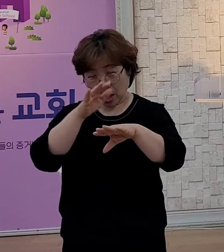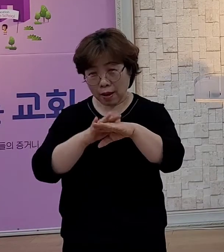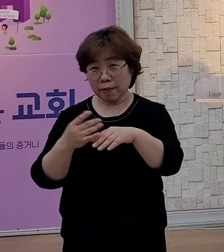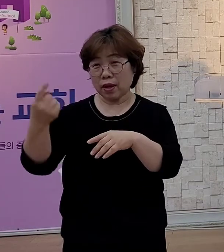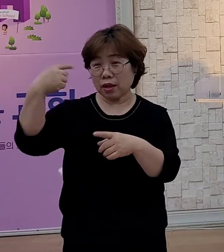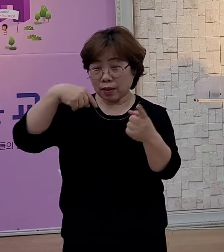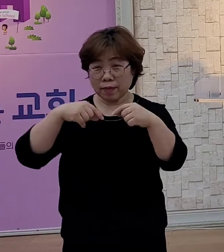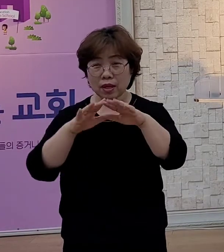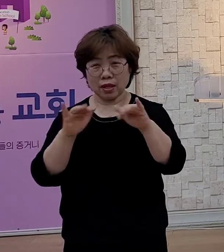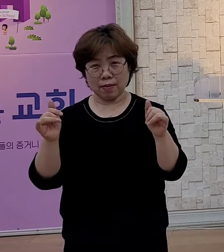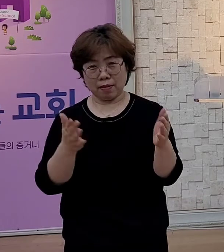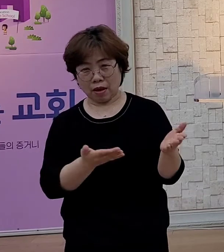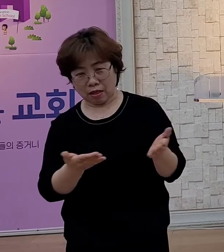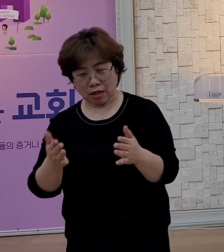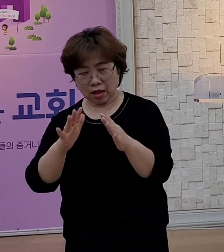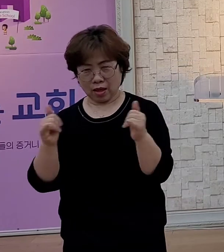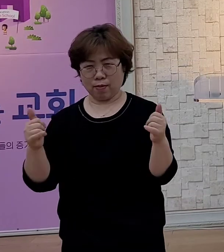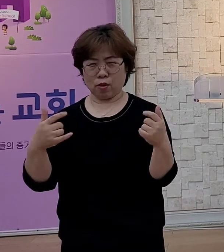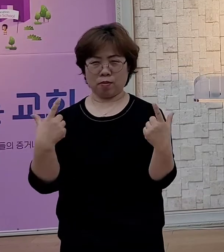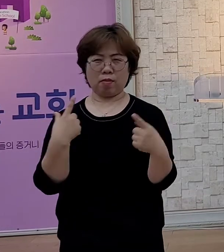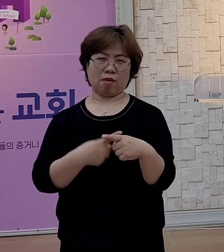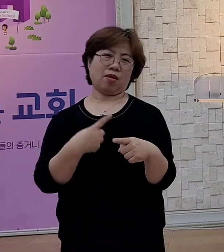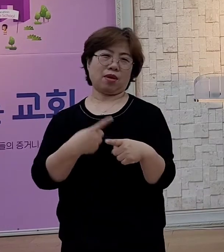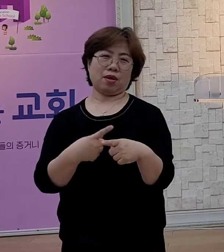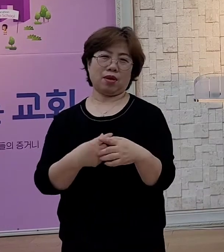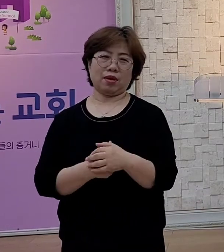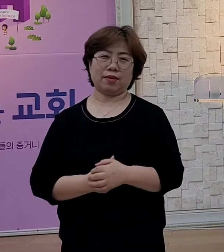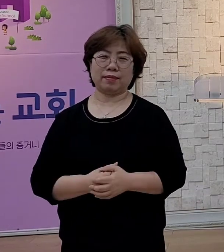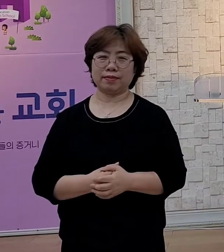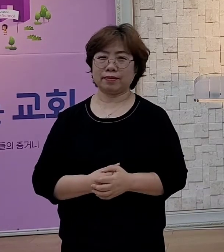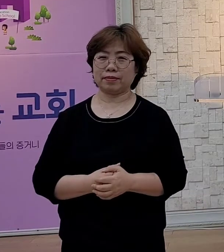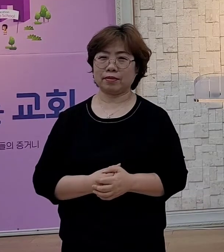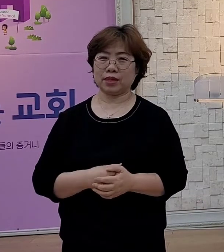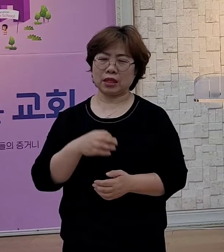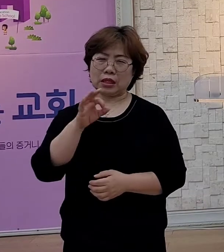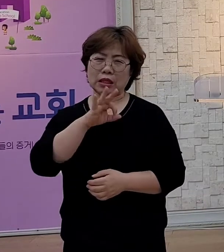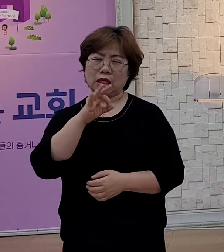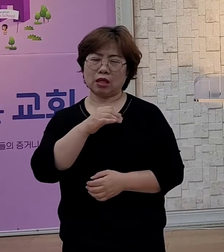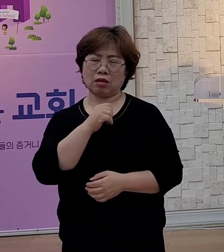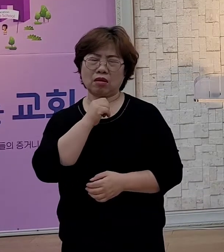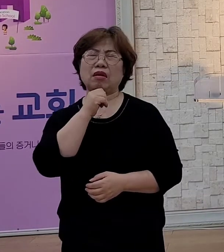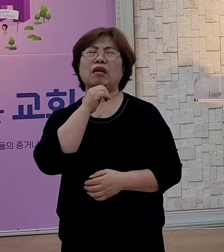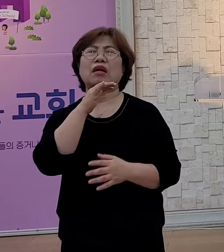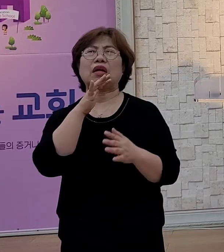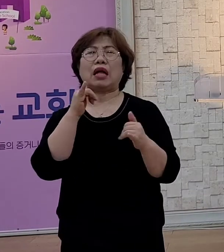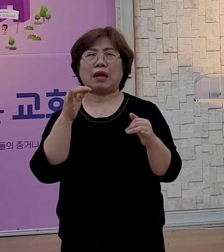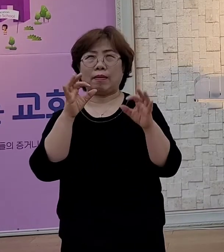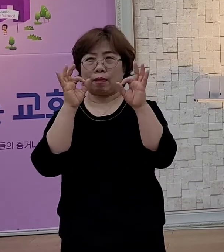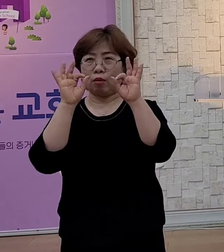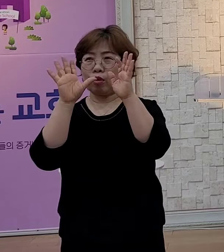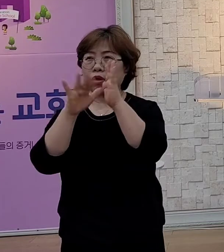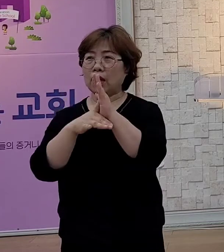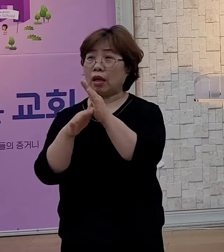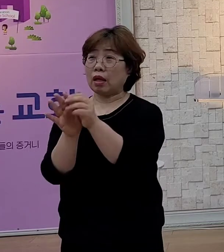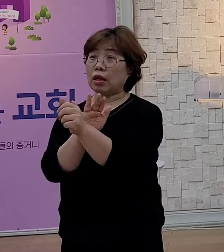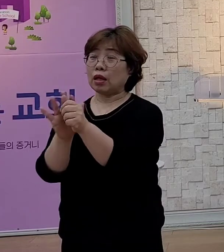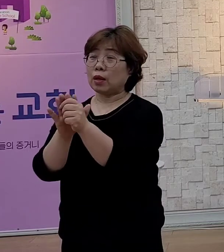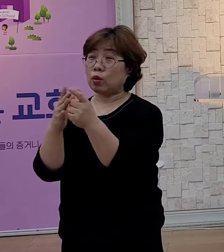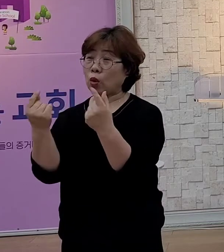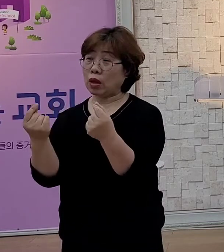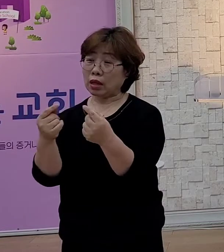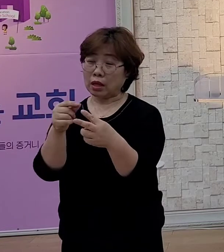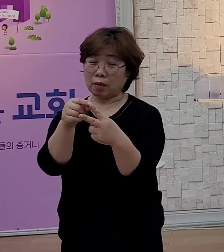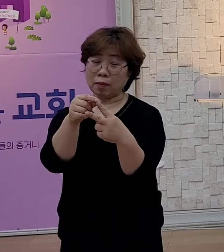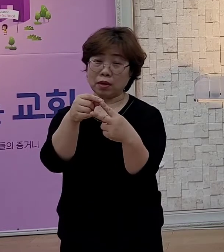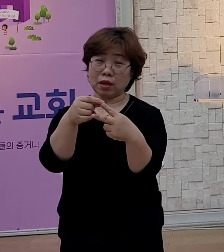이 남루한 옷을 입고 들어온 이 돈 없어 보이는 이 사람을 보면서 어떻게 대우합니까? 아까 그 아주